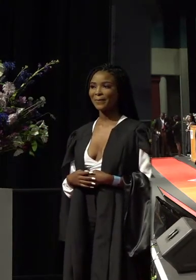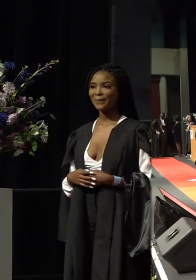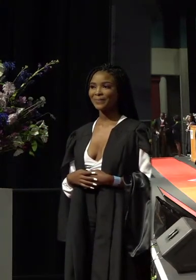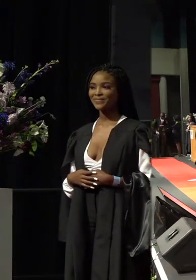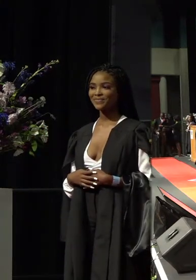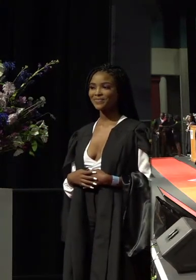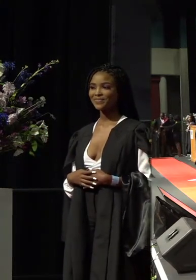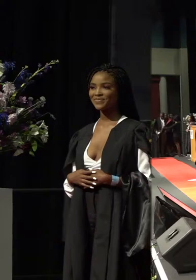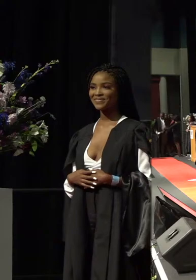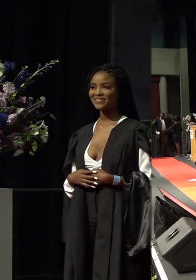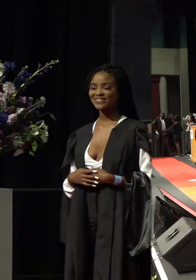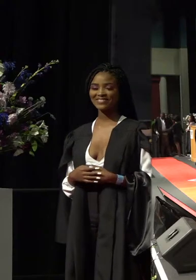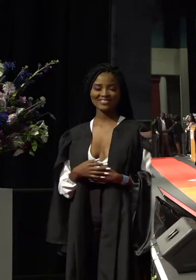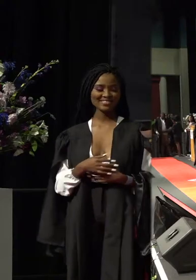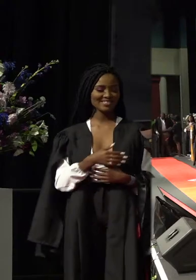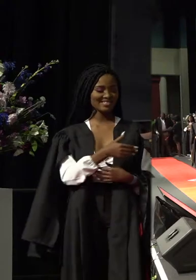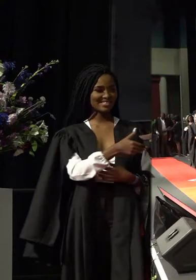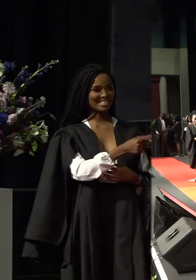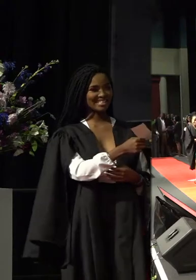Amanda Mqadi.